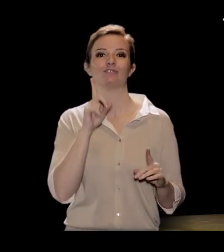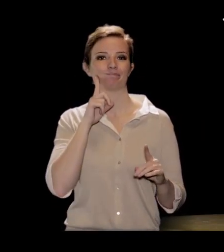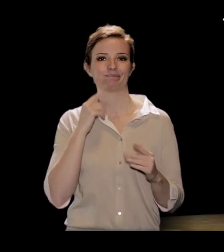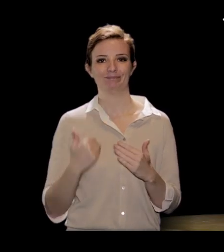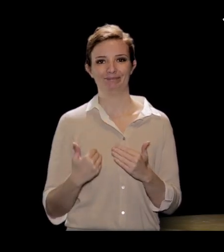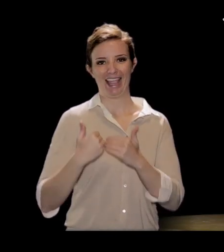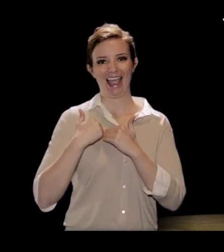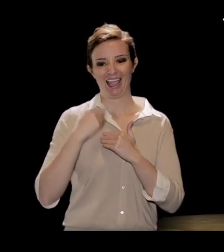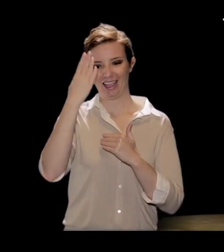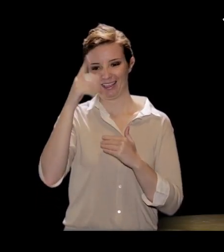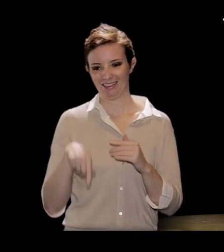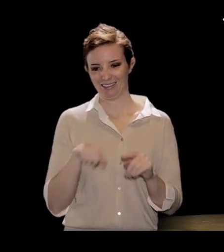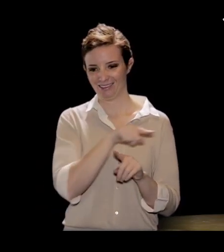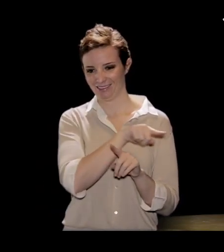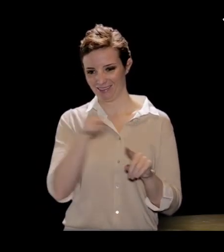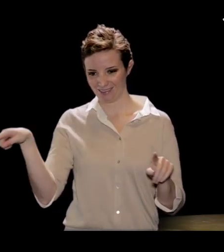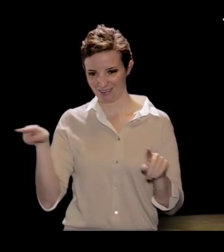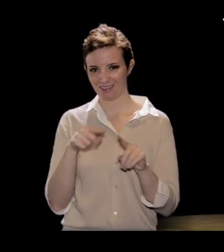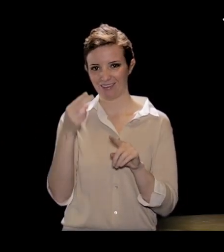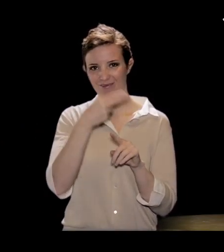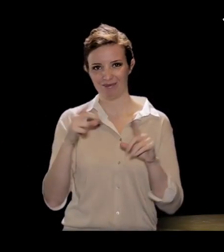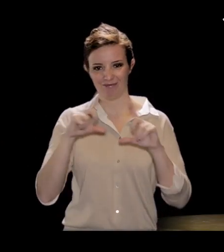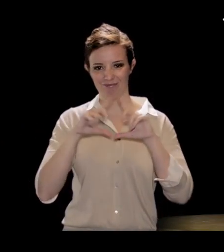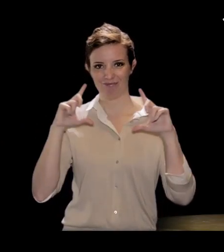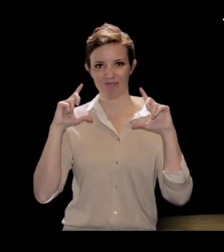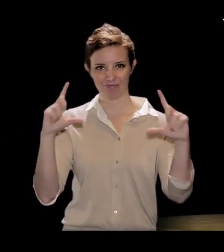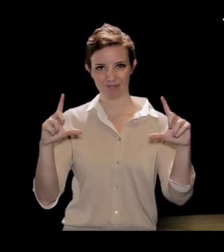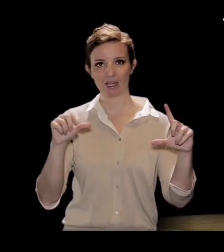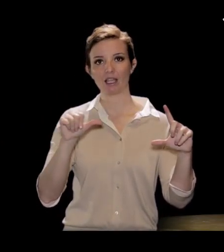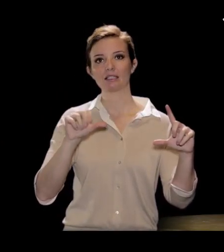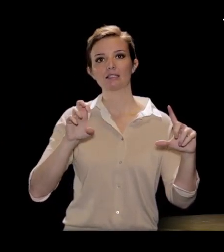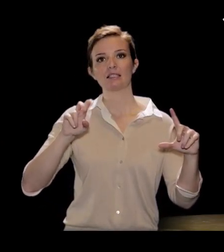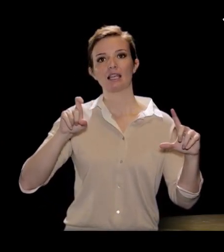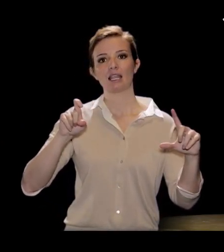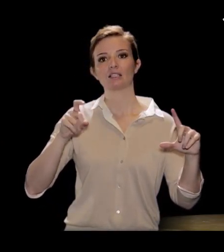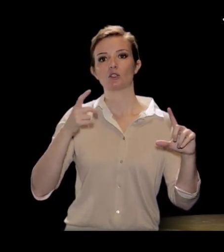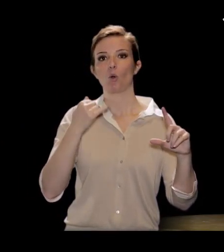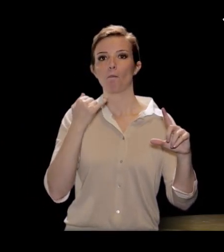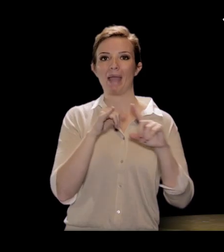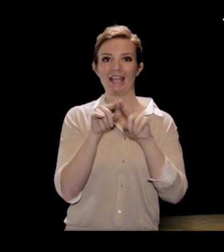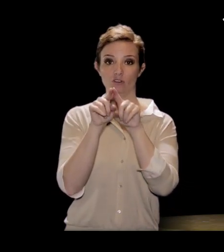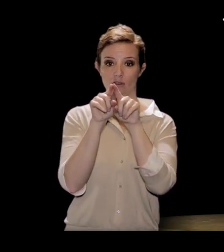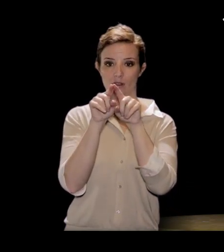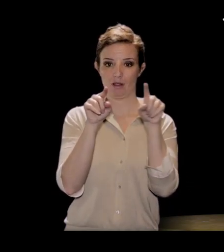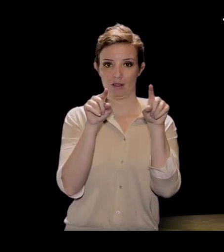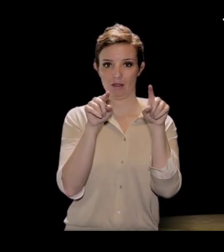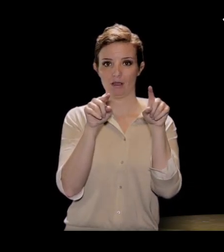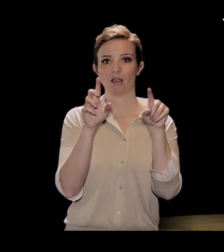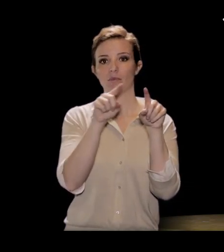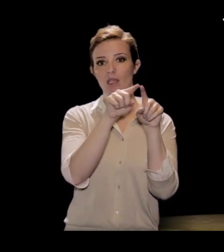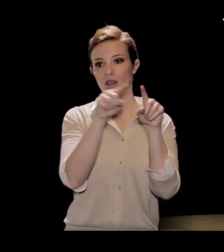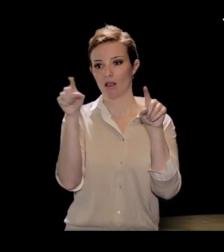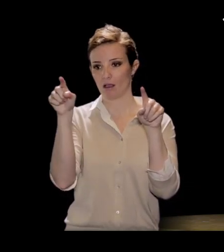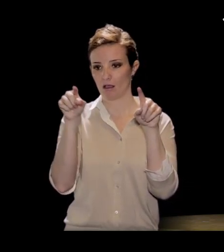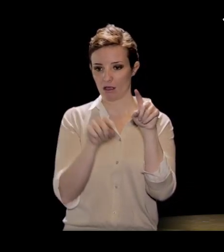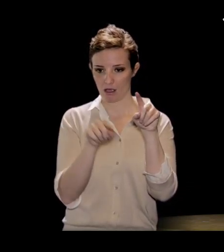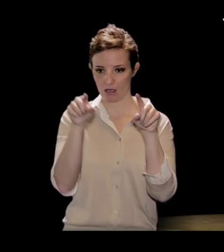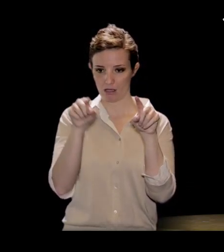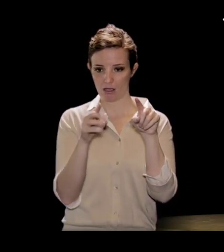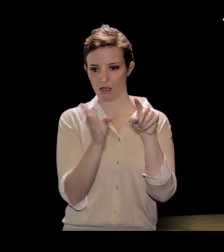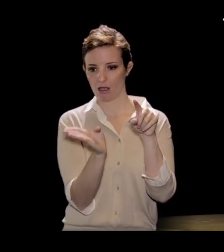grafico della circonferenza goniometrica, se in x pari a un mezzo ce l'abbiamo qui evidentemente, gli angoli sono questo e